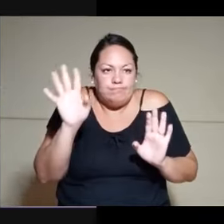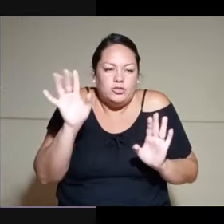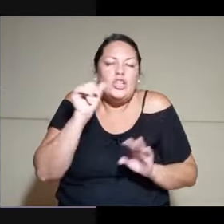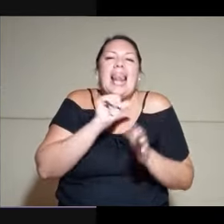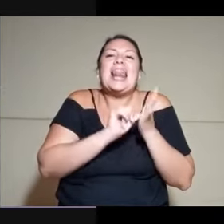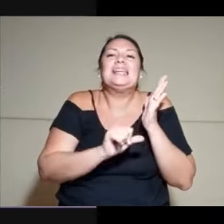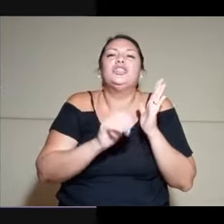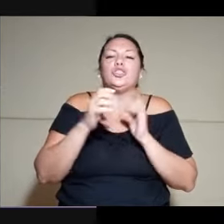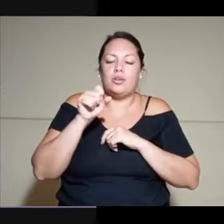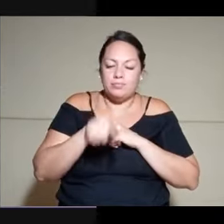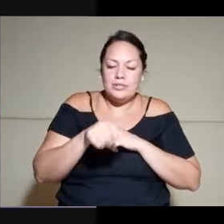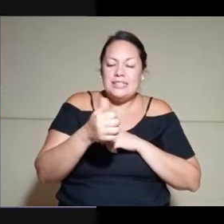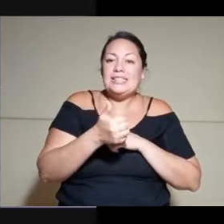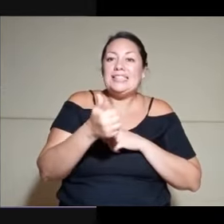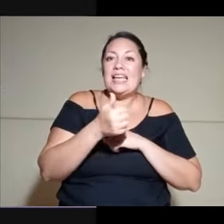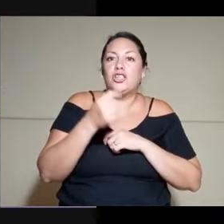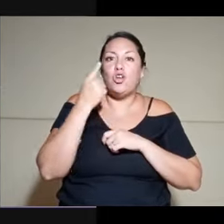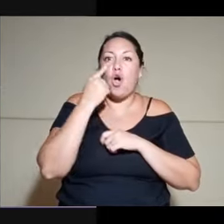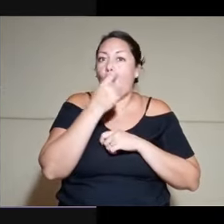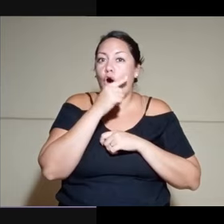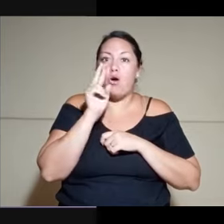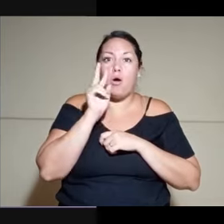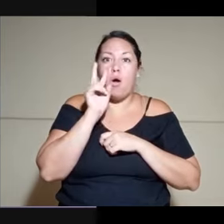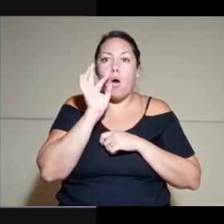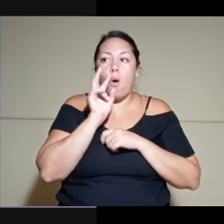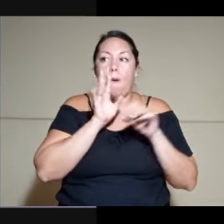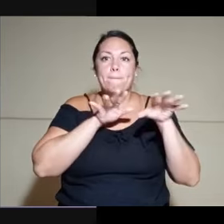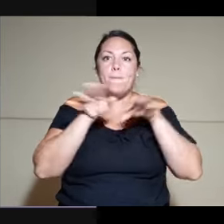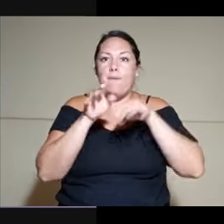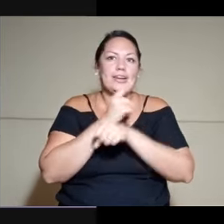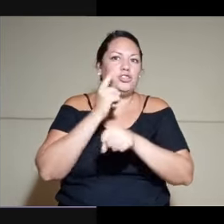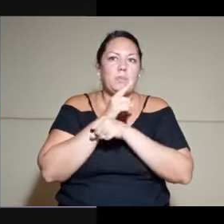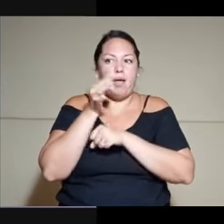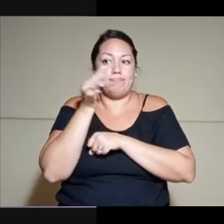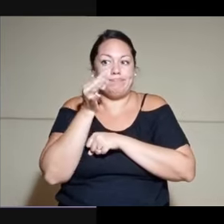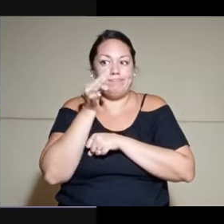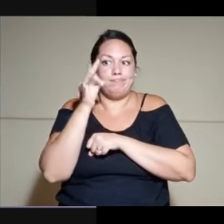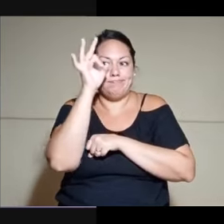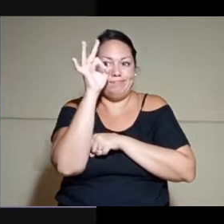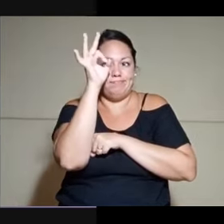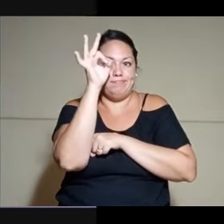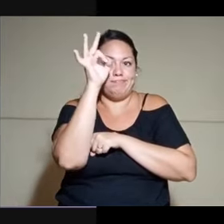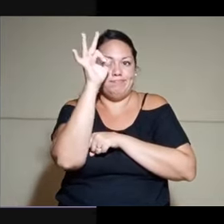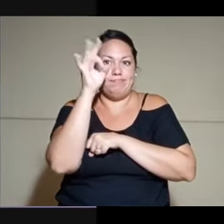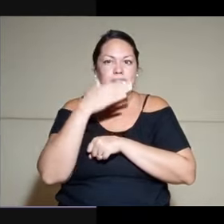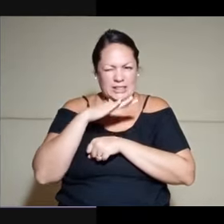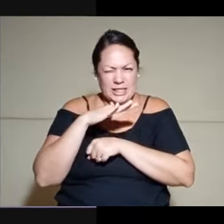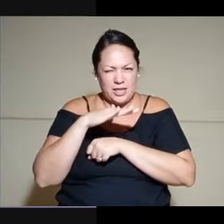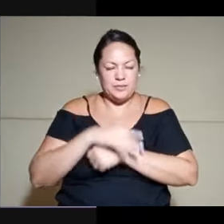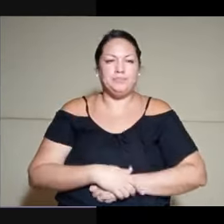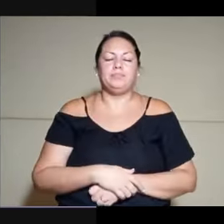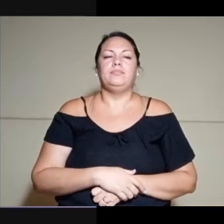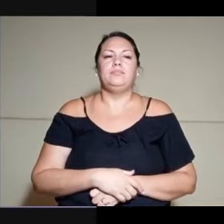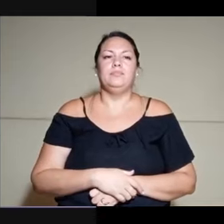problema es del músculo, pero no del nervio. Si vos tenés una lesión del sexto par, vos no vas a poder mover el ojo, porque